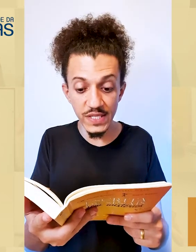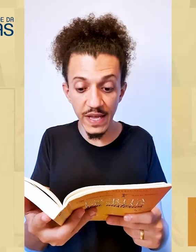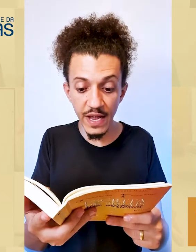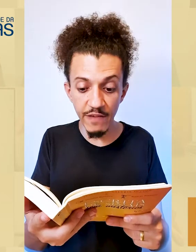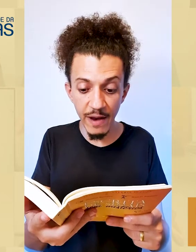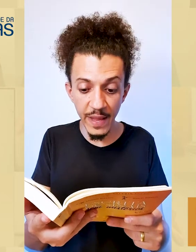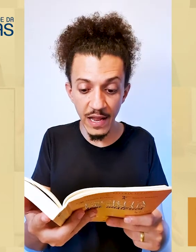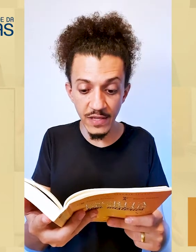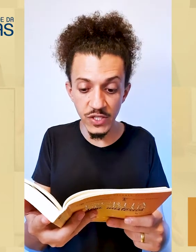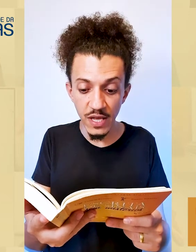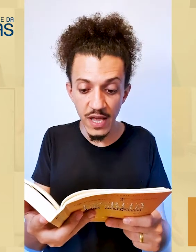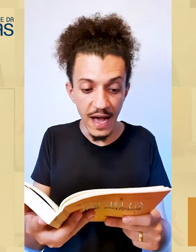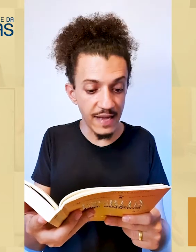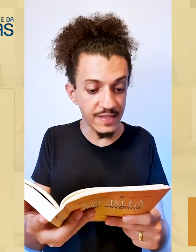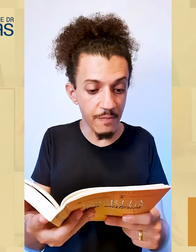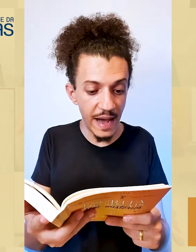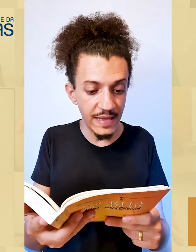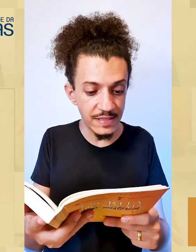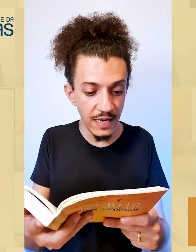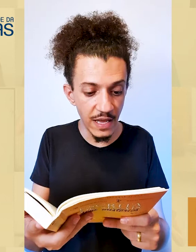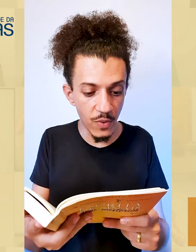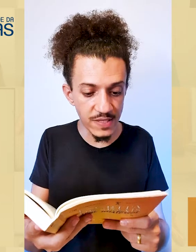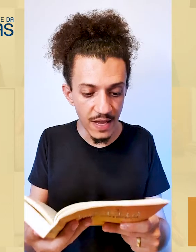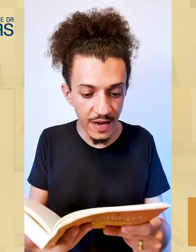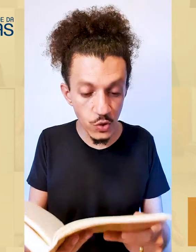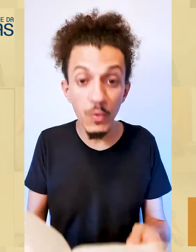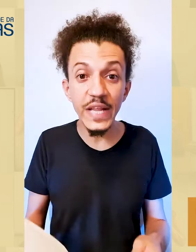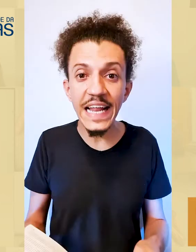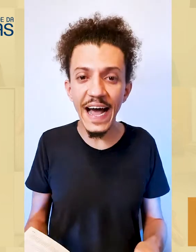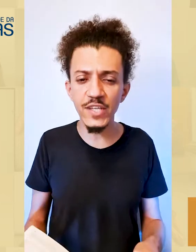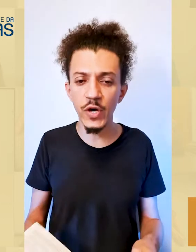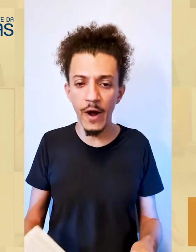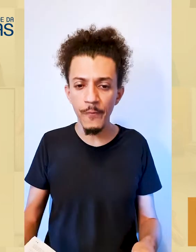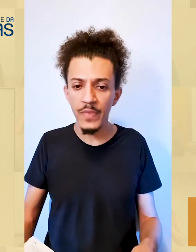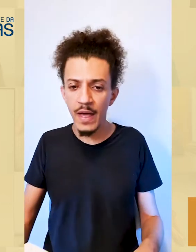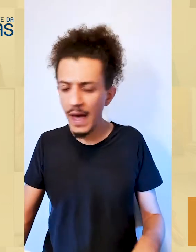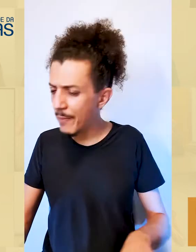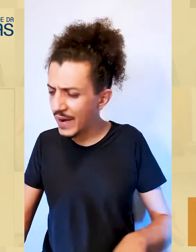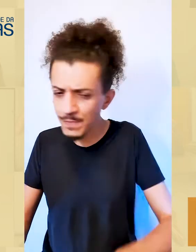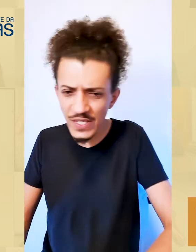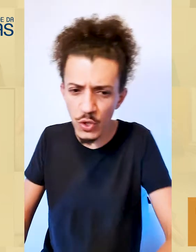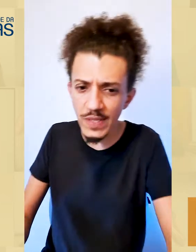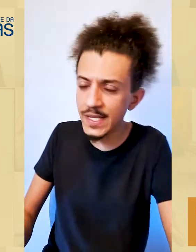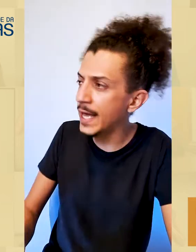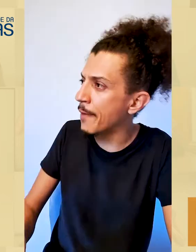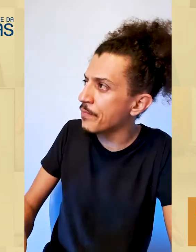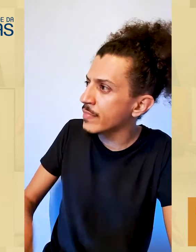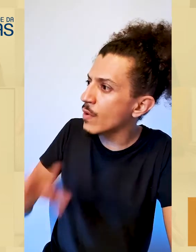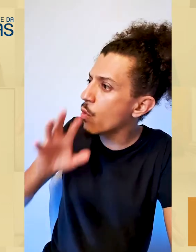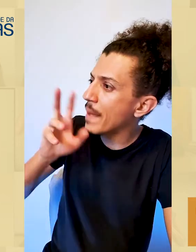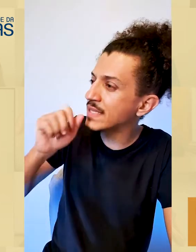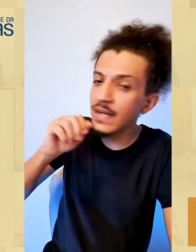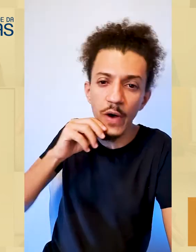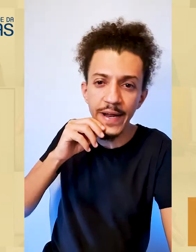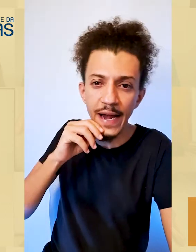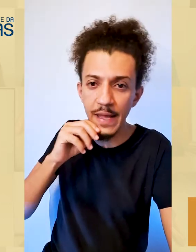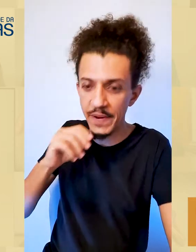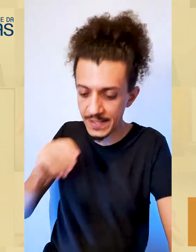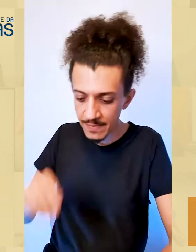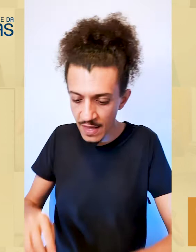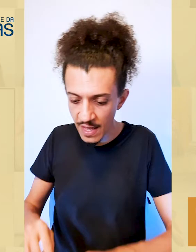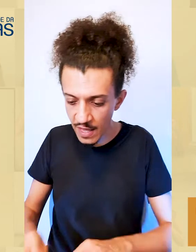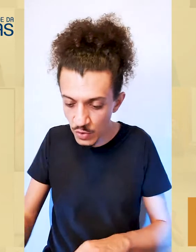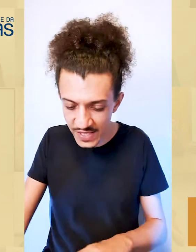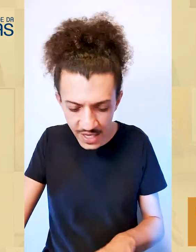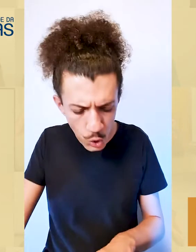o que seria equivalente às demais línguas na sua modalidade oral. Para as pessoas que estão começando agora na